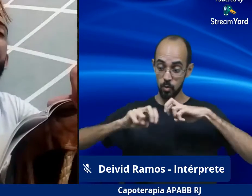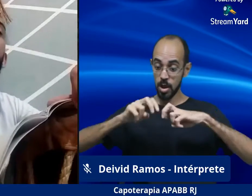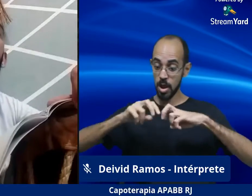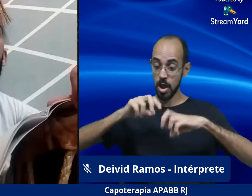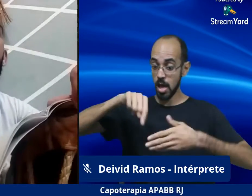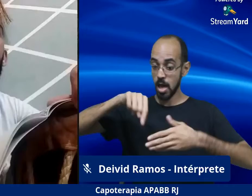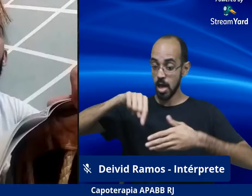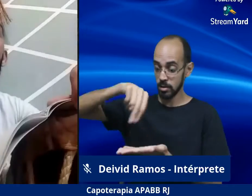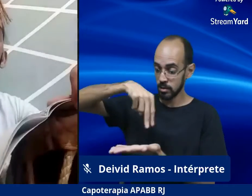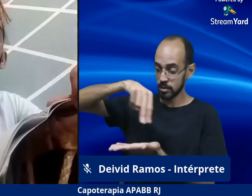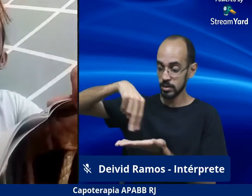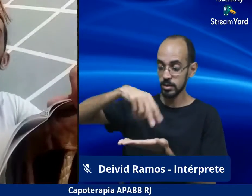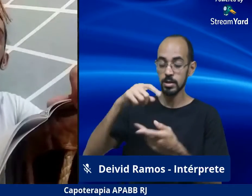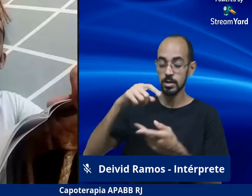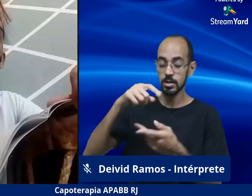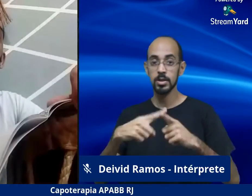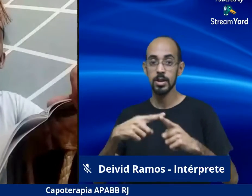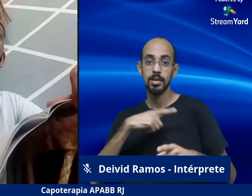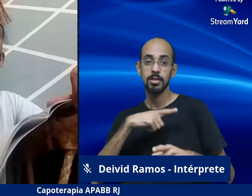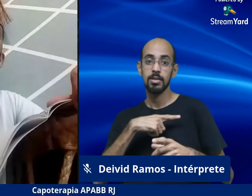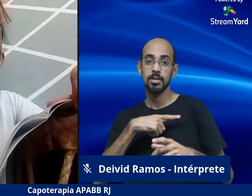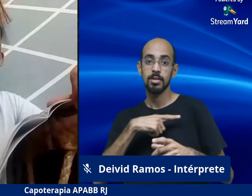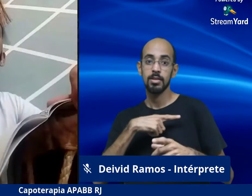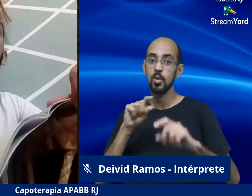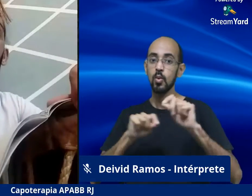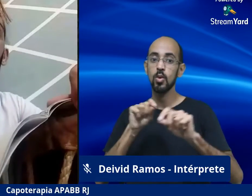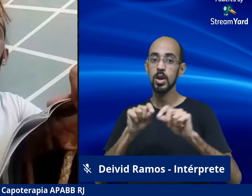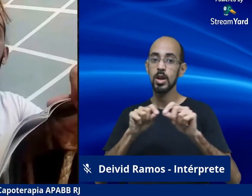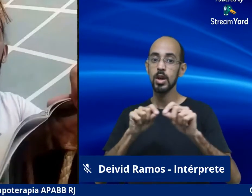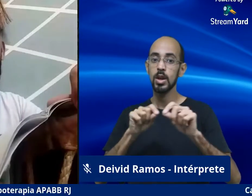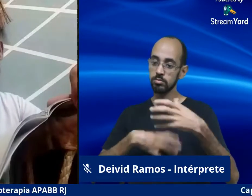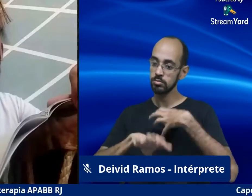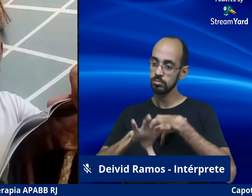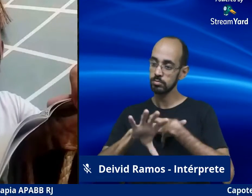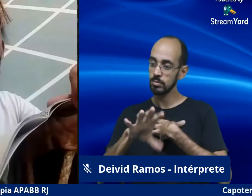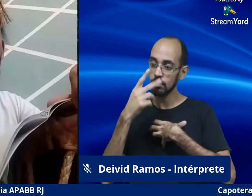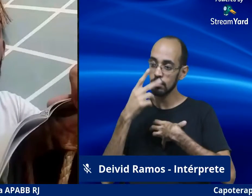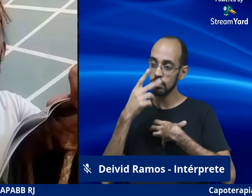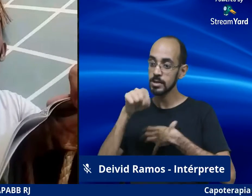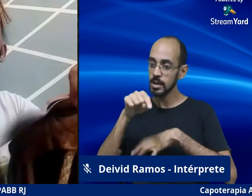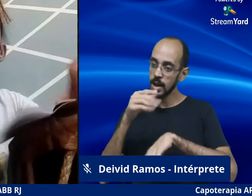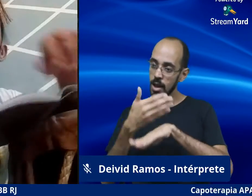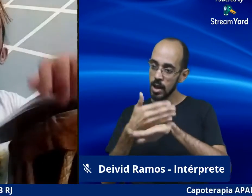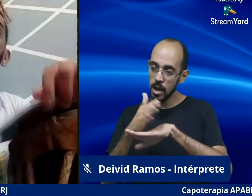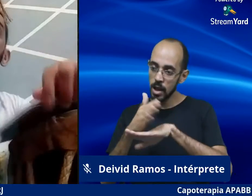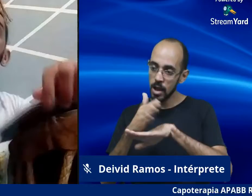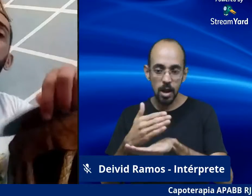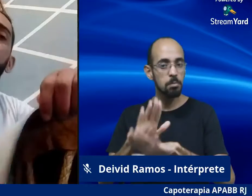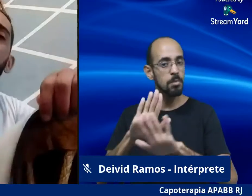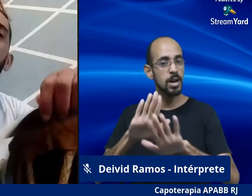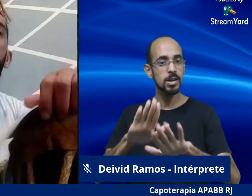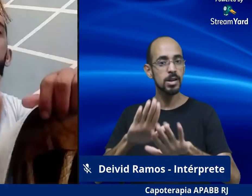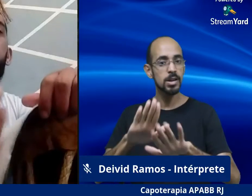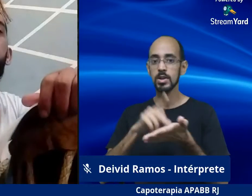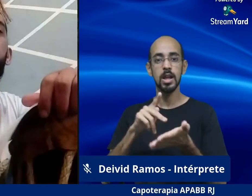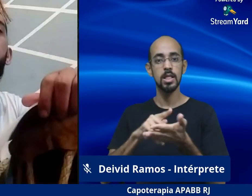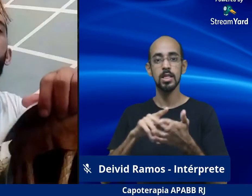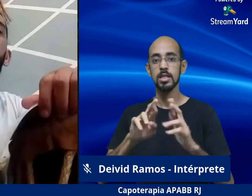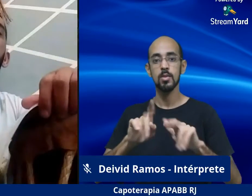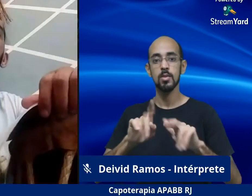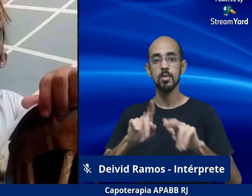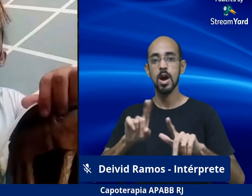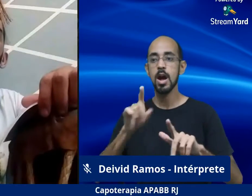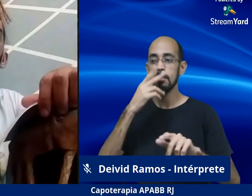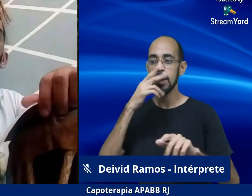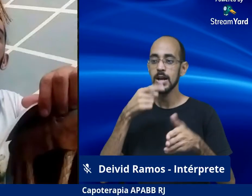dessa sintonia que tem. Parece que é tudo coreografado, mas, na verdade, né, é um jogo de pergunta e